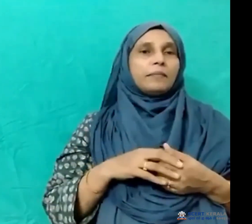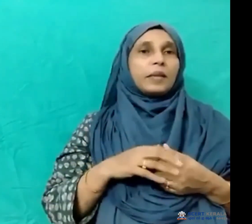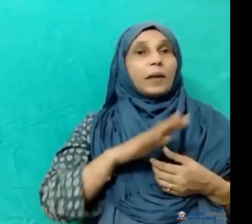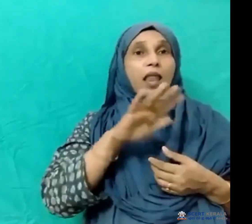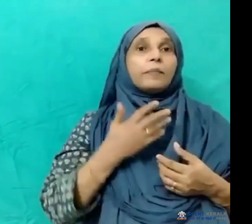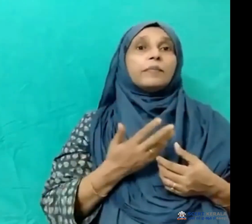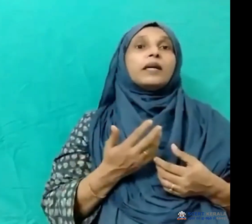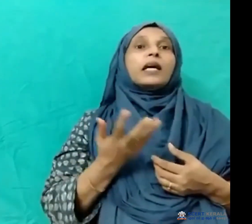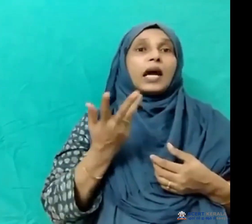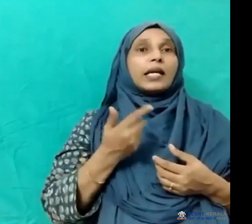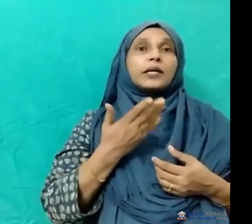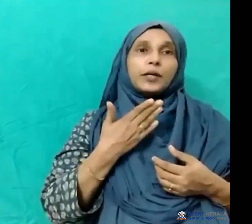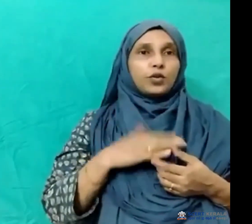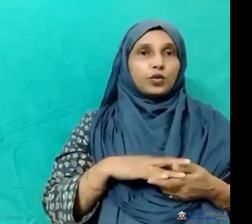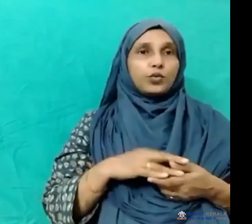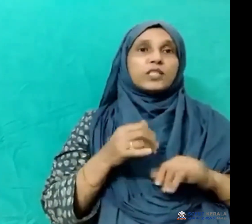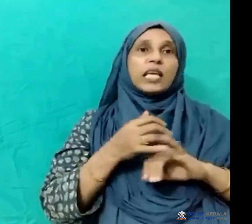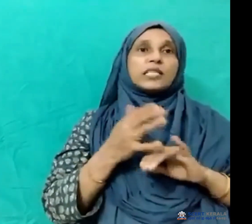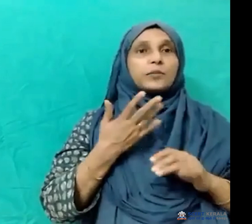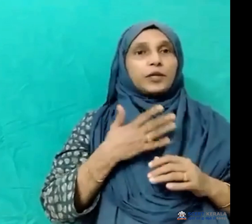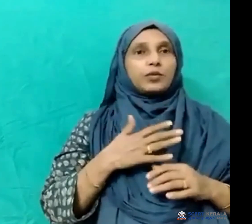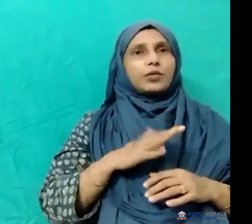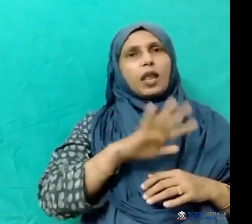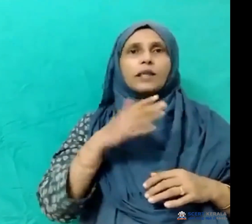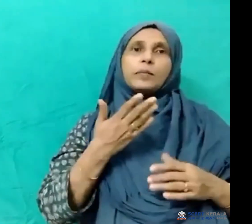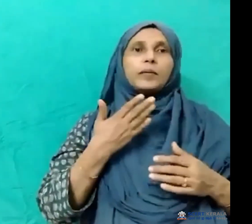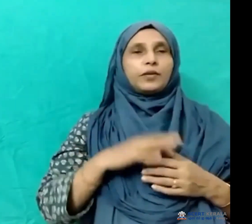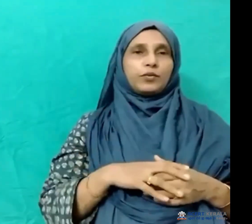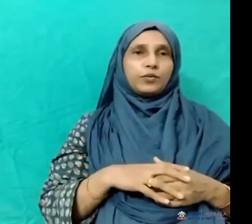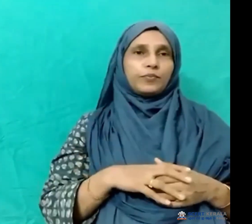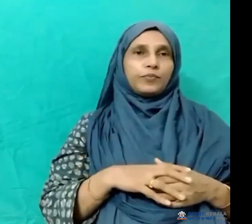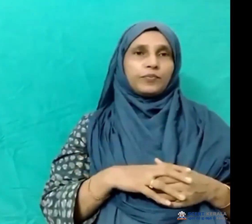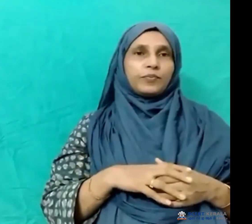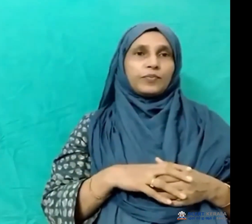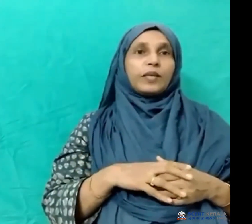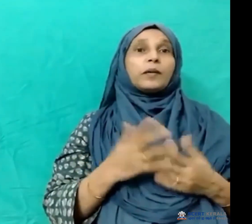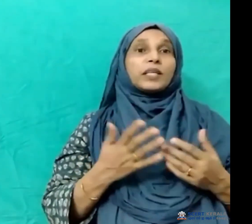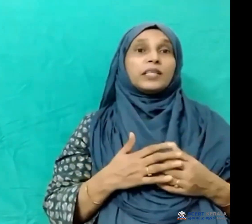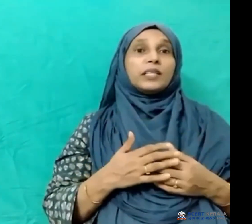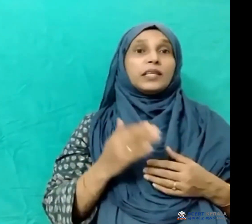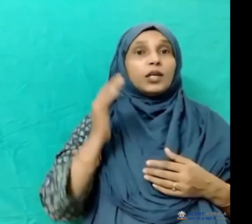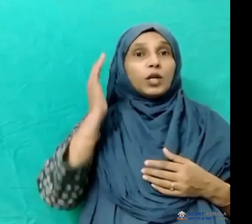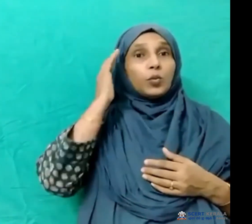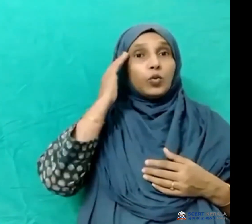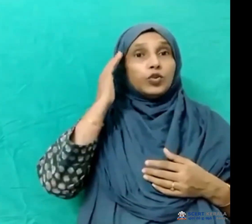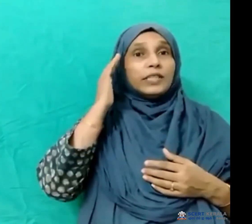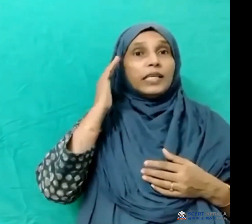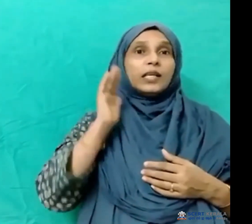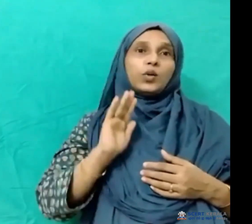നമുക്കെല്ലാം, നമ്മളെല്ലാം കണക്ക് പഠിക്കുന്നു, സയൻസ് പഠിക്കുന്നു, എല്ലാം നമ്മൾ പഠിക്കുന്നു. നമുക്ക് എന്തുണ്ട്? ബുദ്ധി.